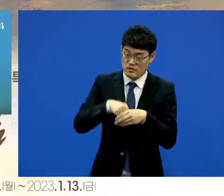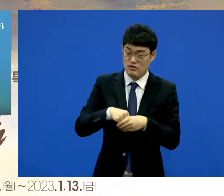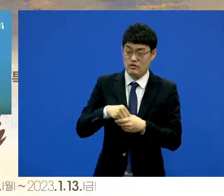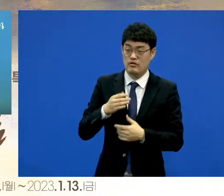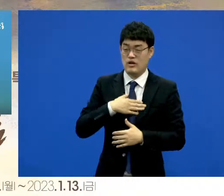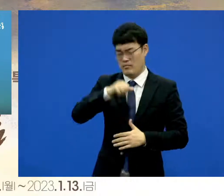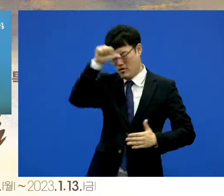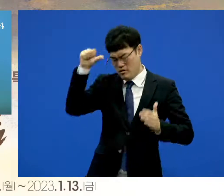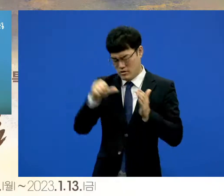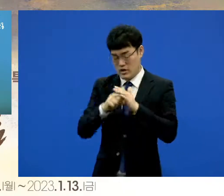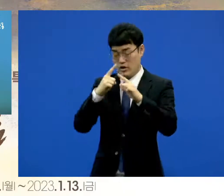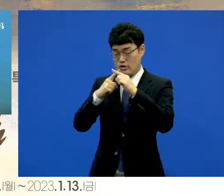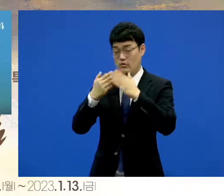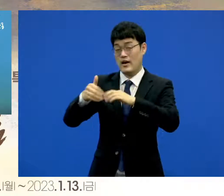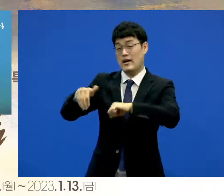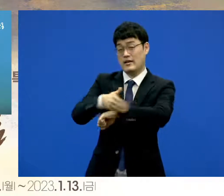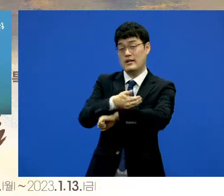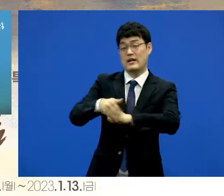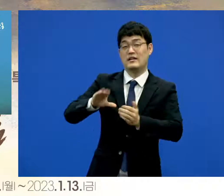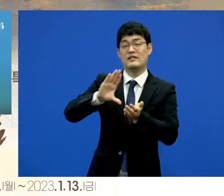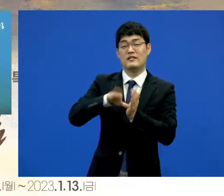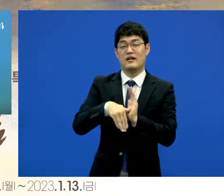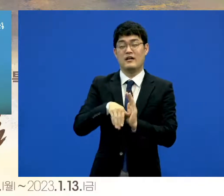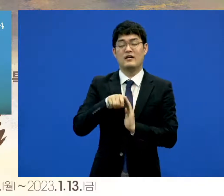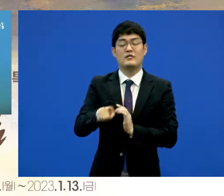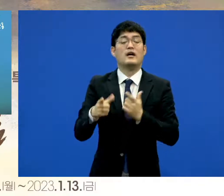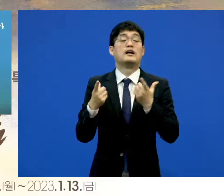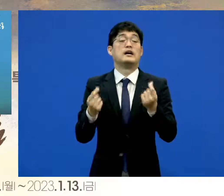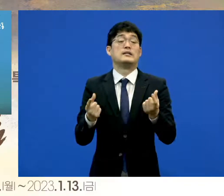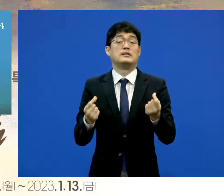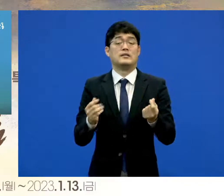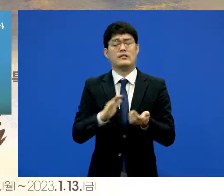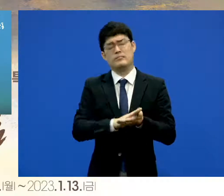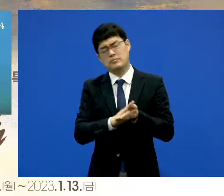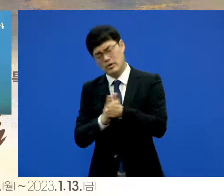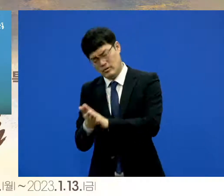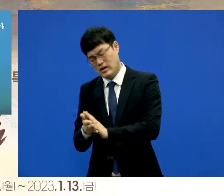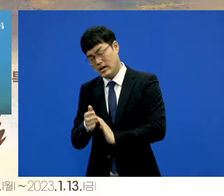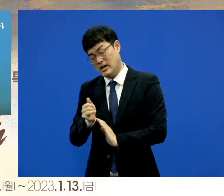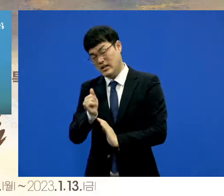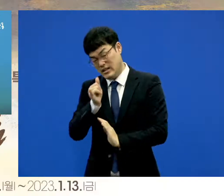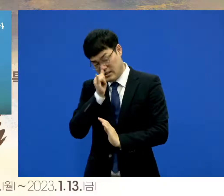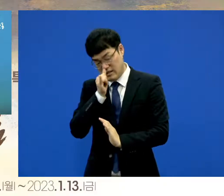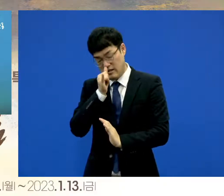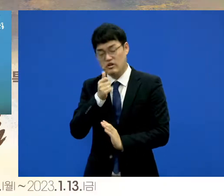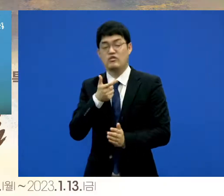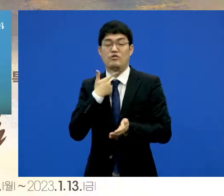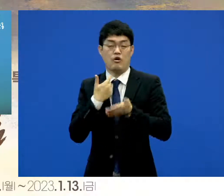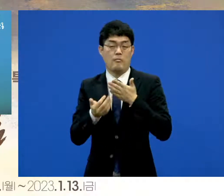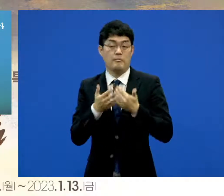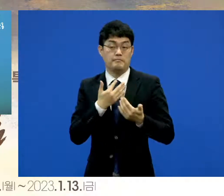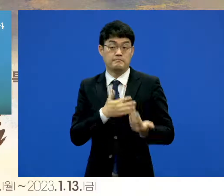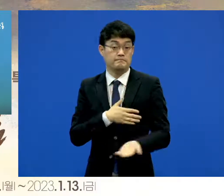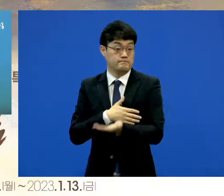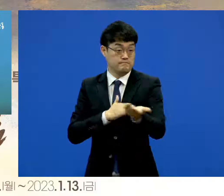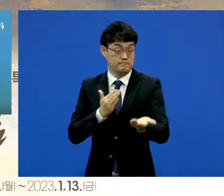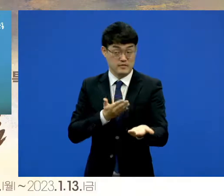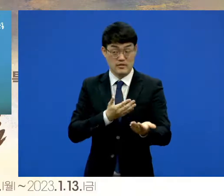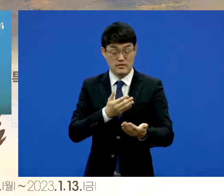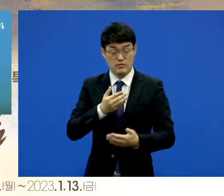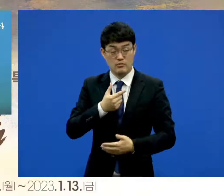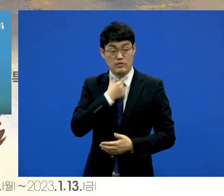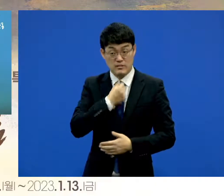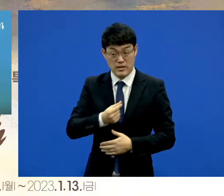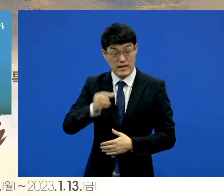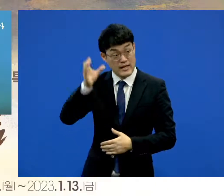중에 이런 순간이 나에게 있다니 그런 걸 좀 경험했으면 좋겠어요. 저도 기대하고 또